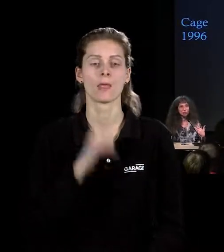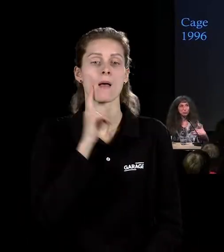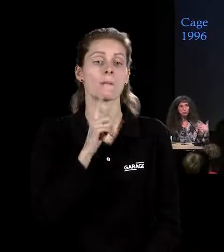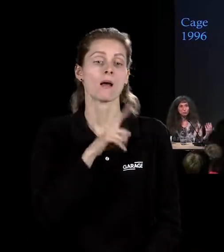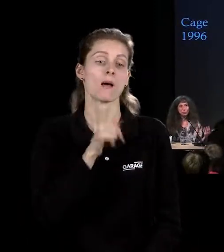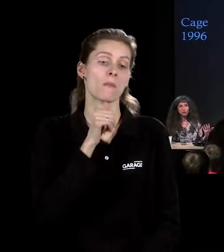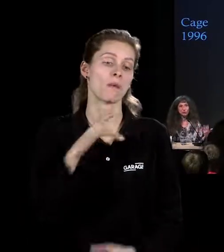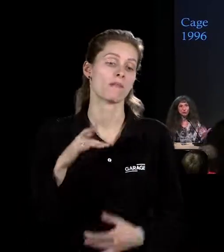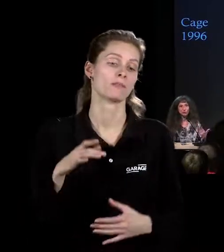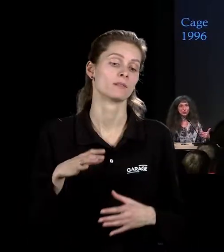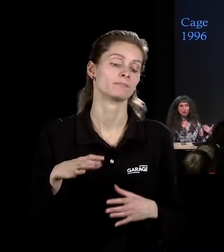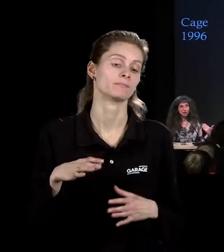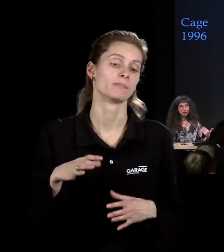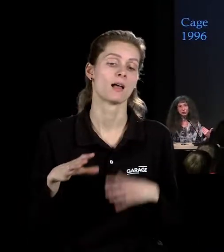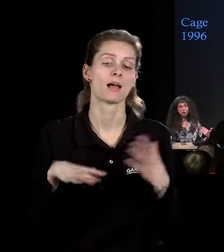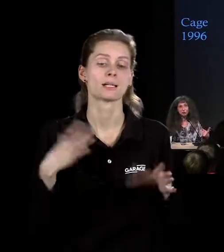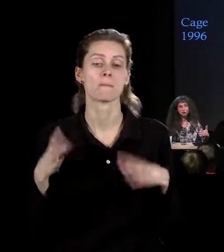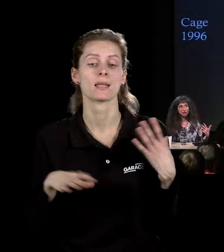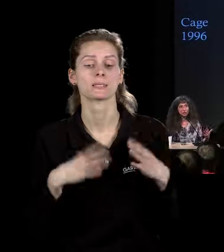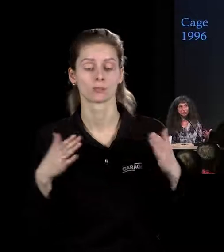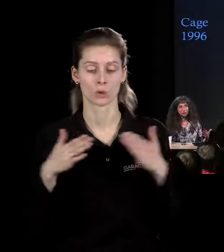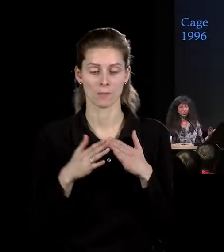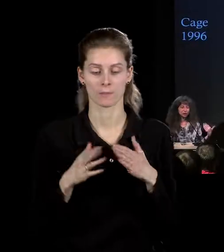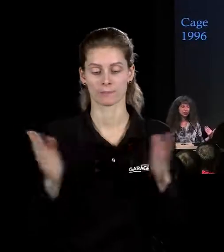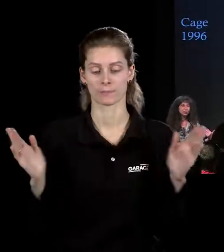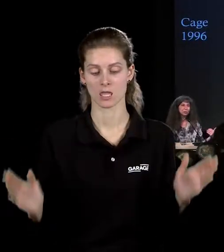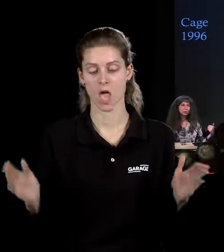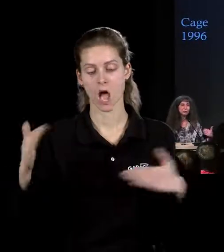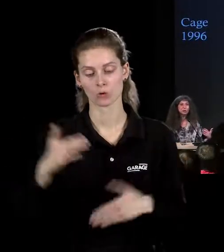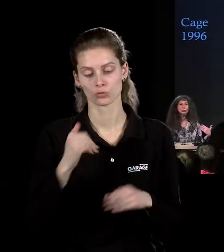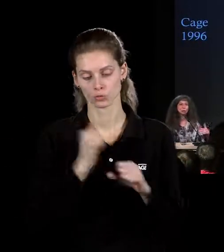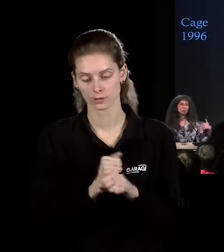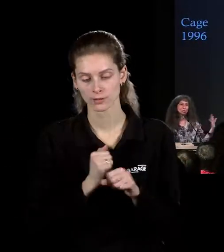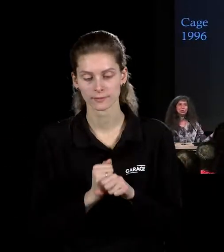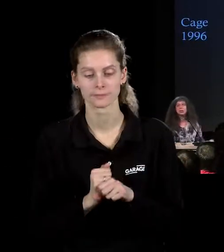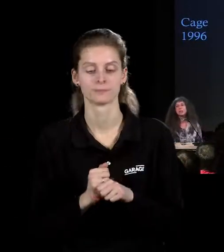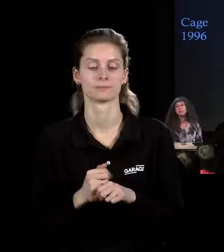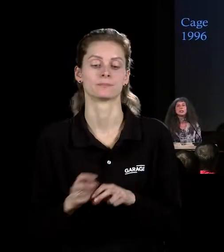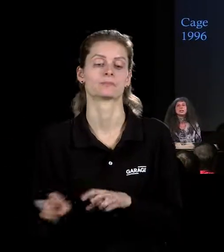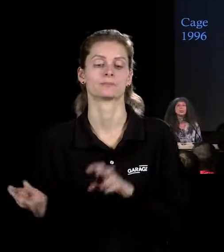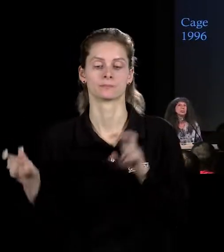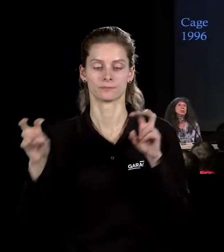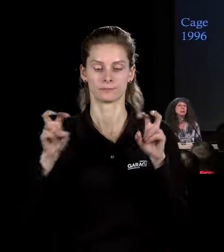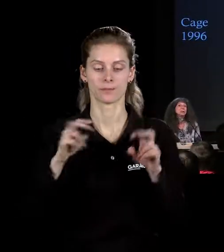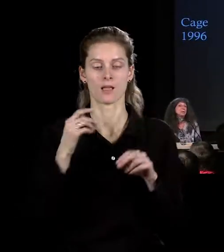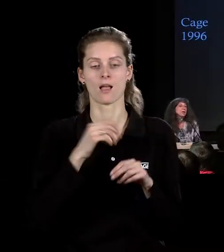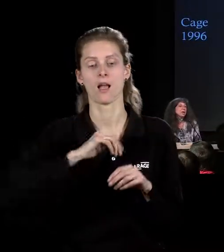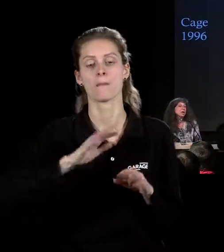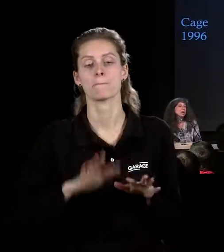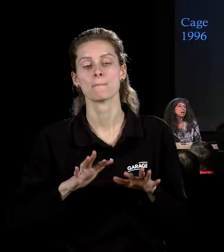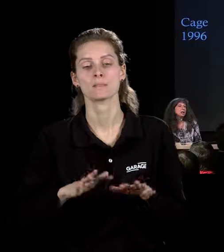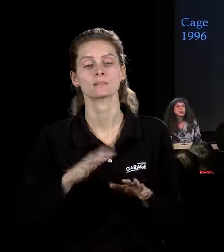это у себя дома, построил этот самый ящик, залез в него, он был один в квартире его друга, который уехал на несколько